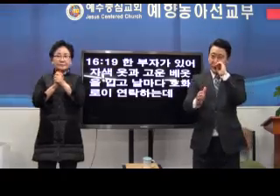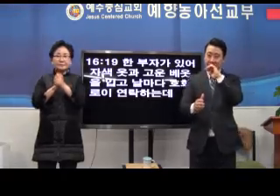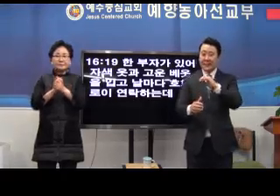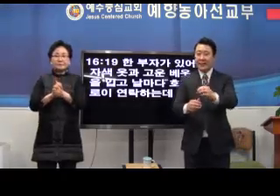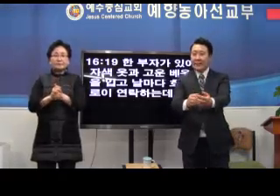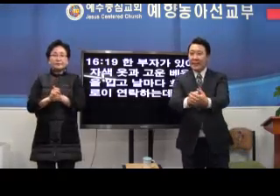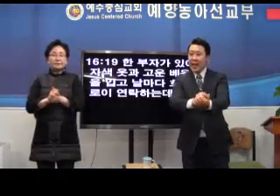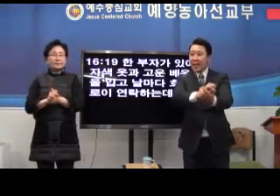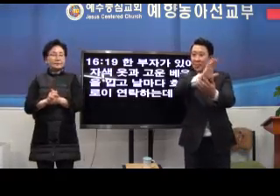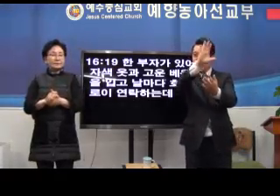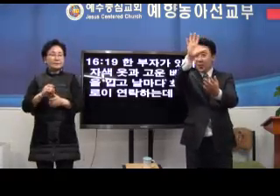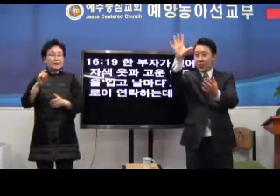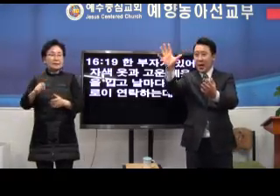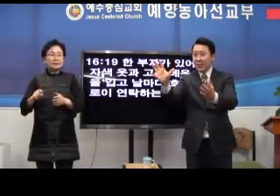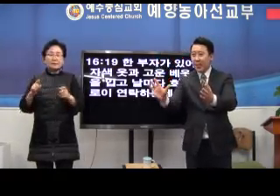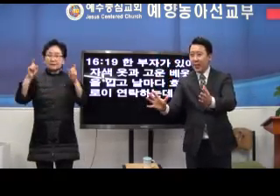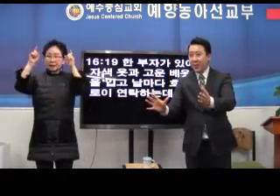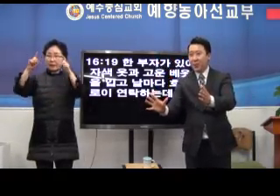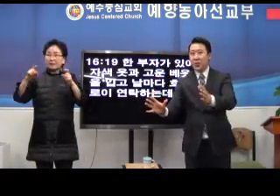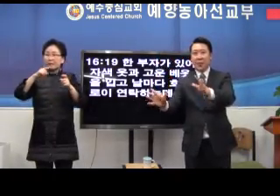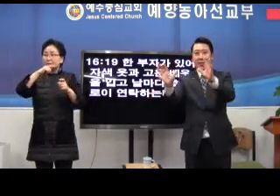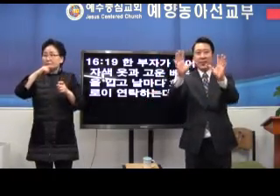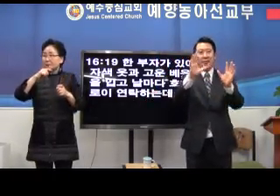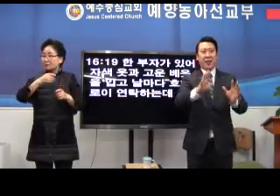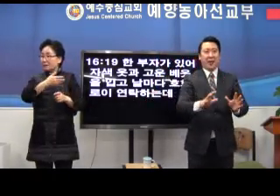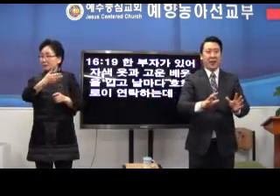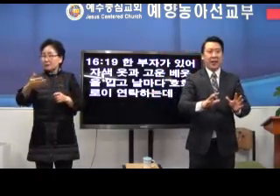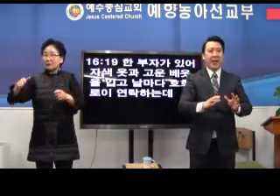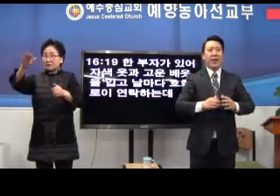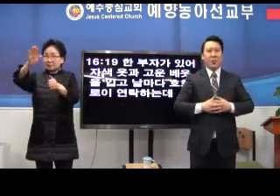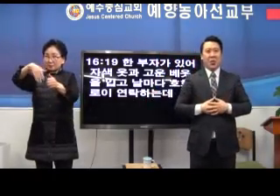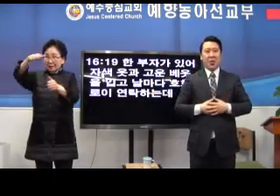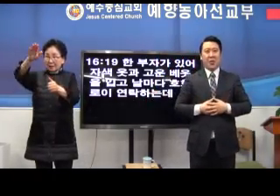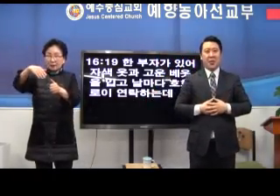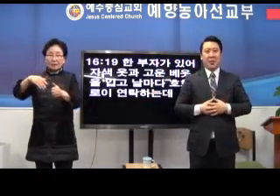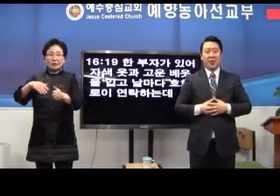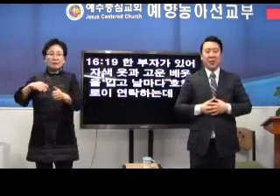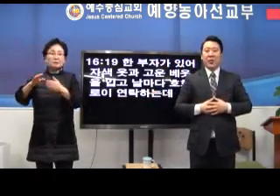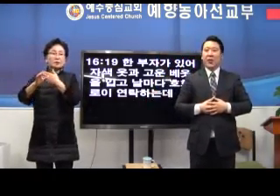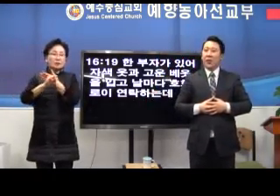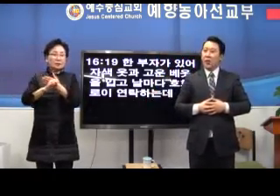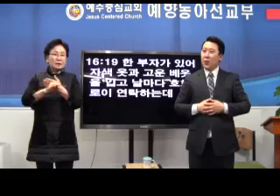이것은 양의 피를 바르잖아요. 문에 바르는데 하나님이